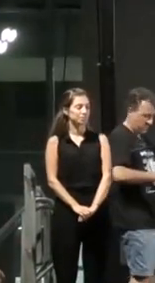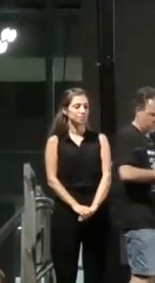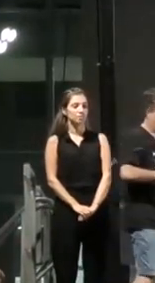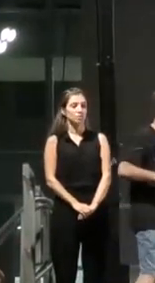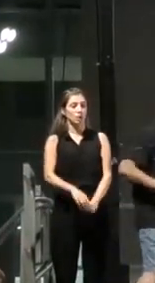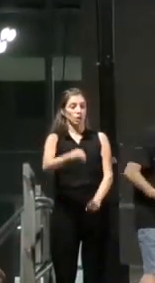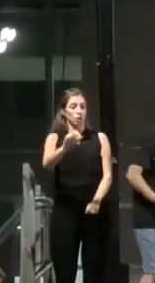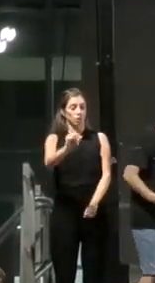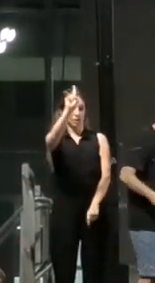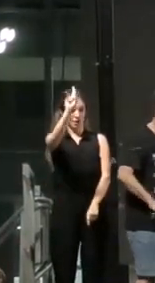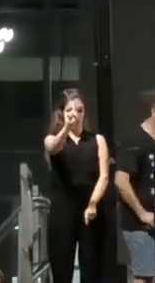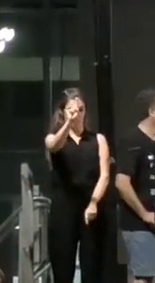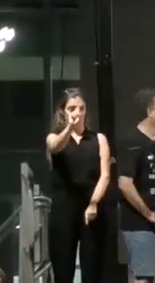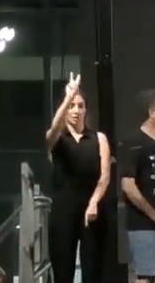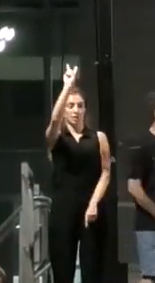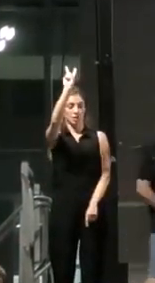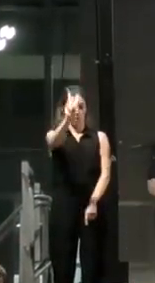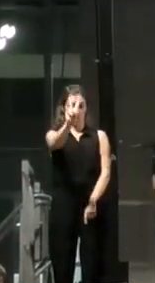Vinga. Una.